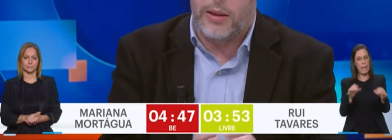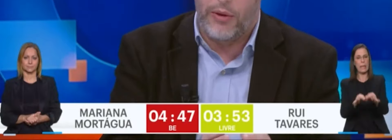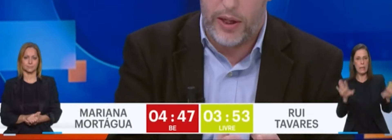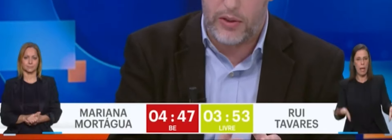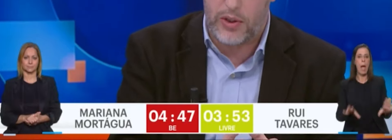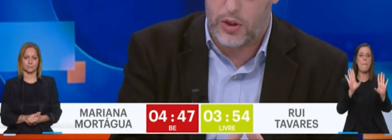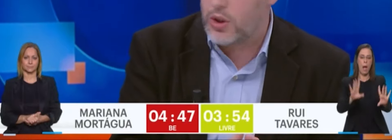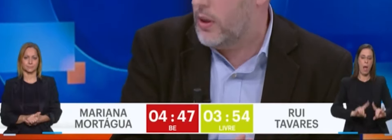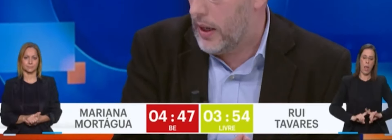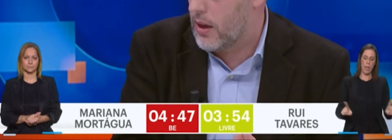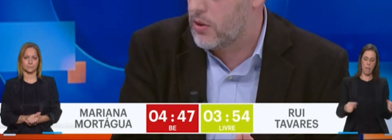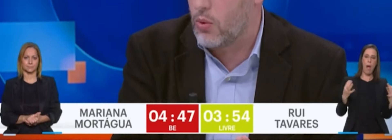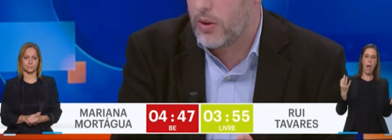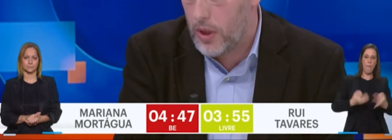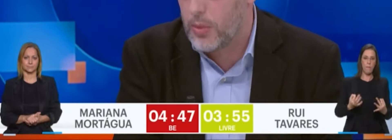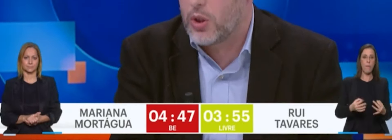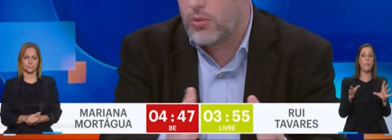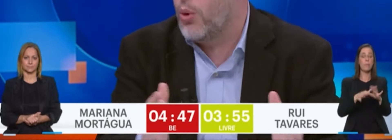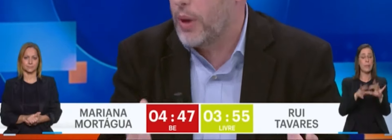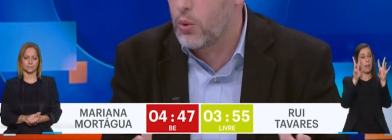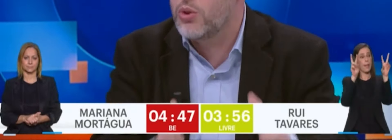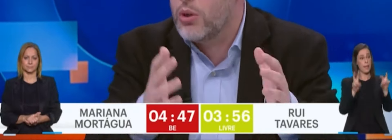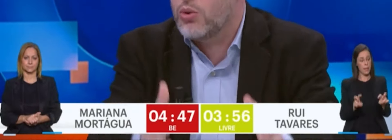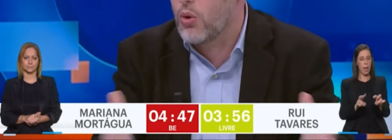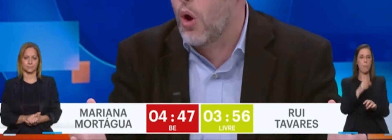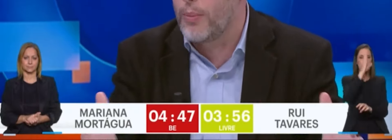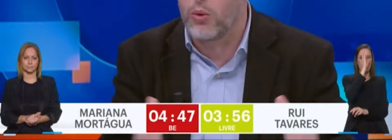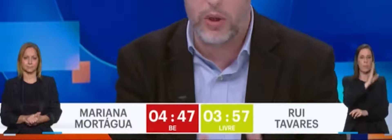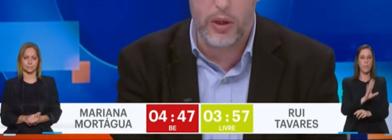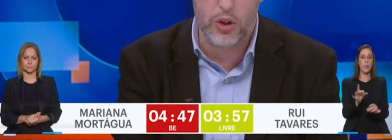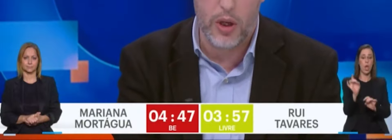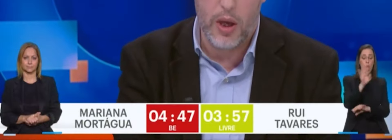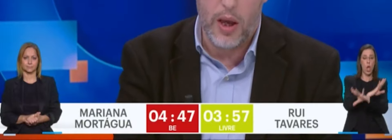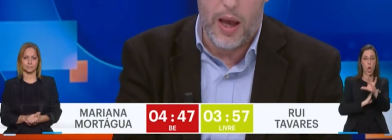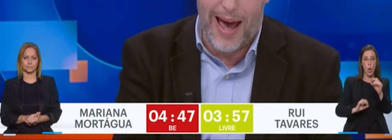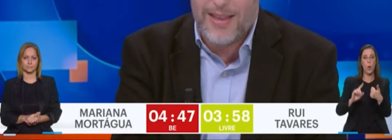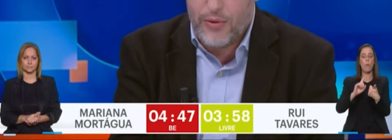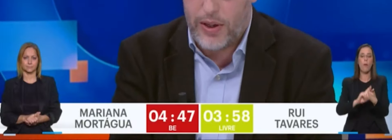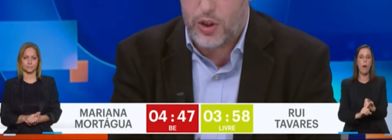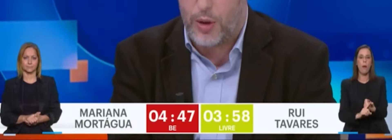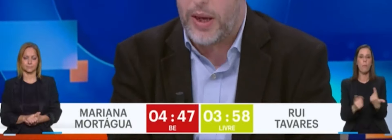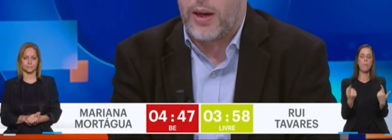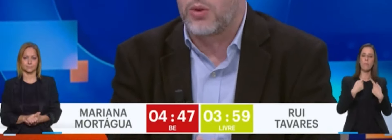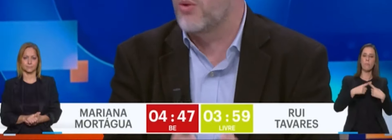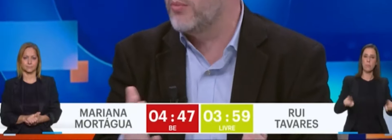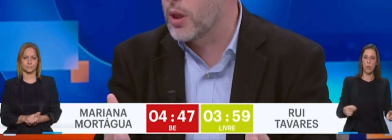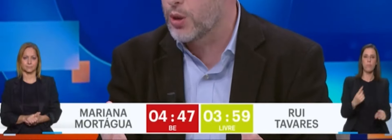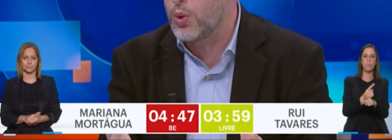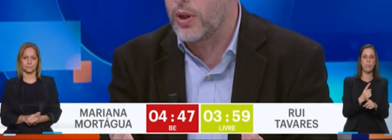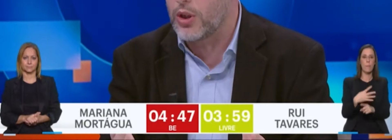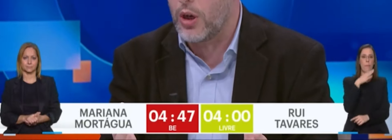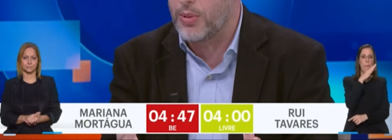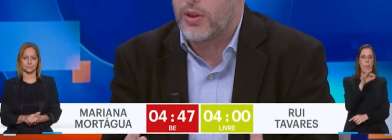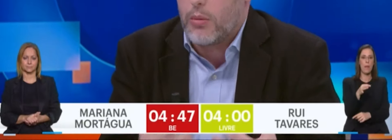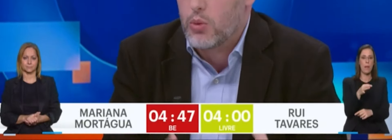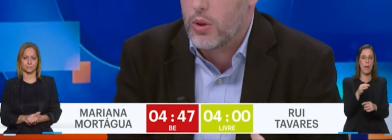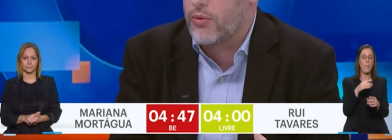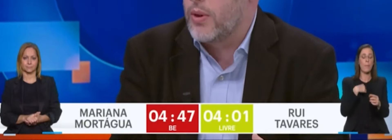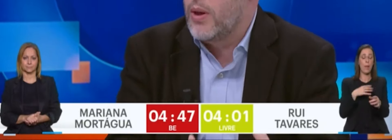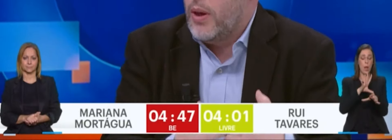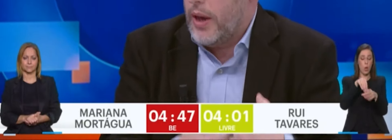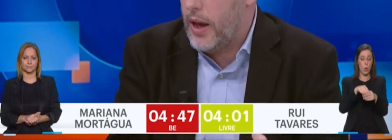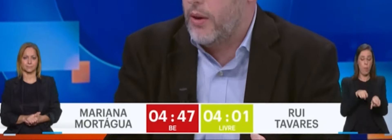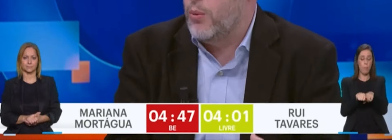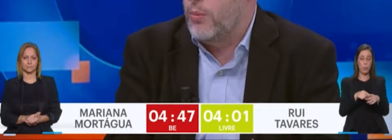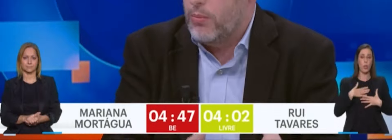há diferenças em relação a temas que são bem conhecidos a Europa é um deles há diferenças também em relação a famílias políticas que representamos O